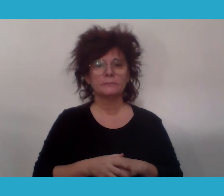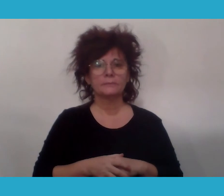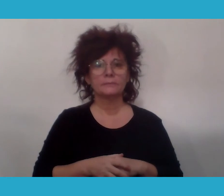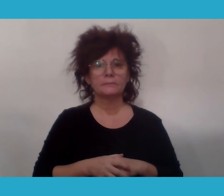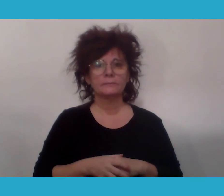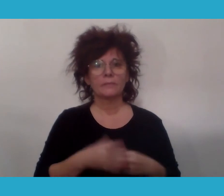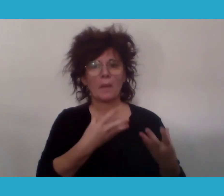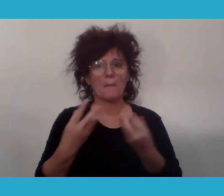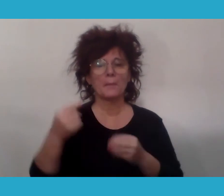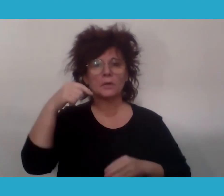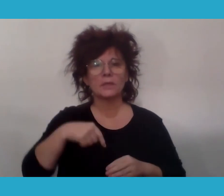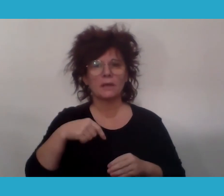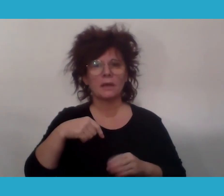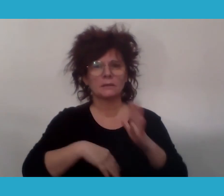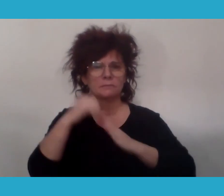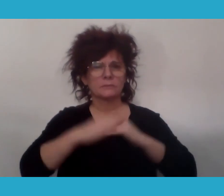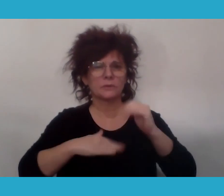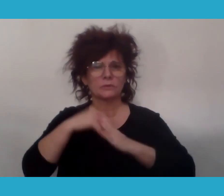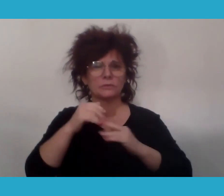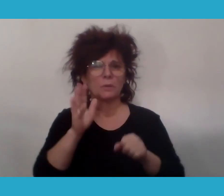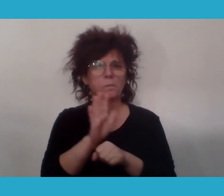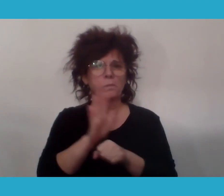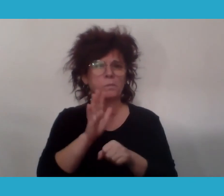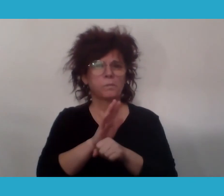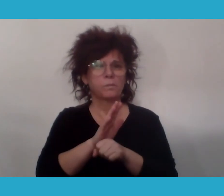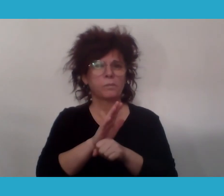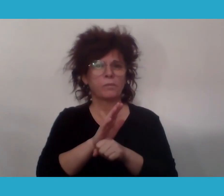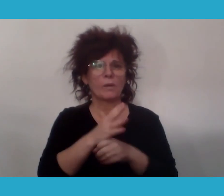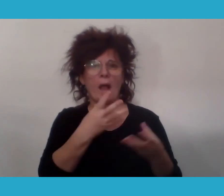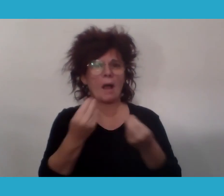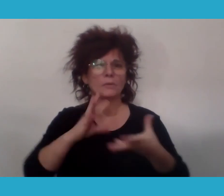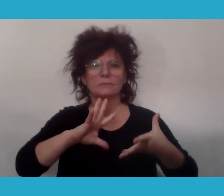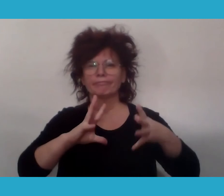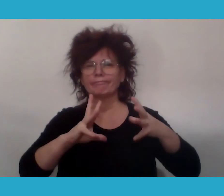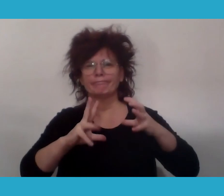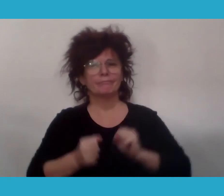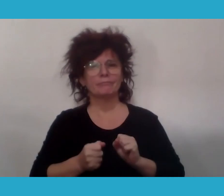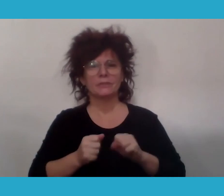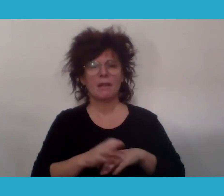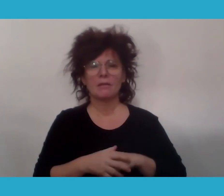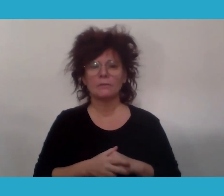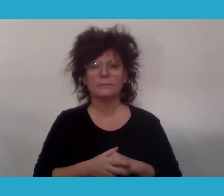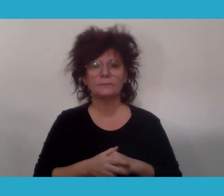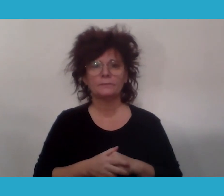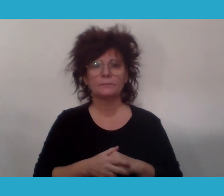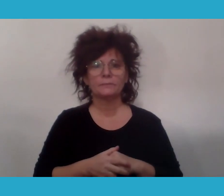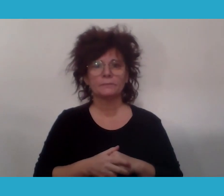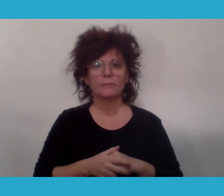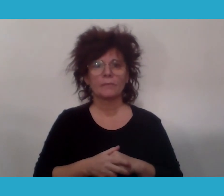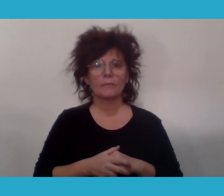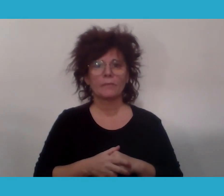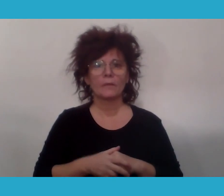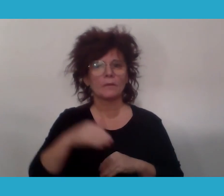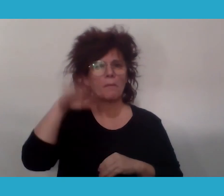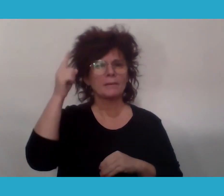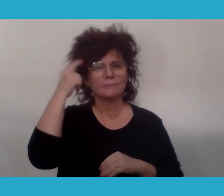dice que apoyar esta obra es afirmar un daño mucho mayor que el que se produjo a causa de los incendios. Plantea que debe